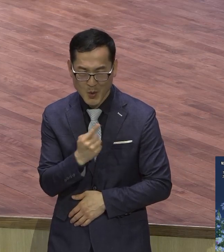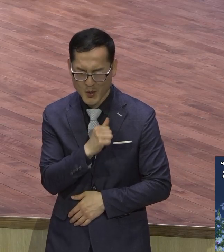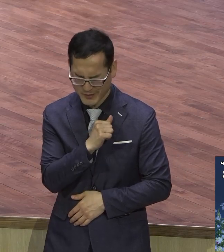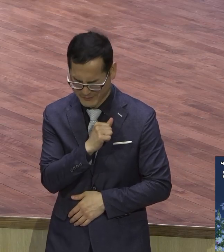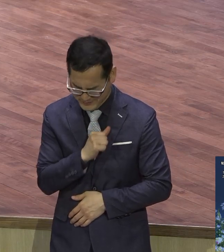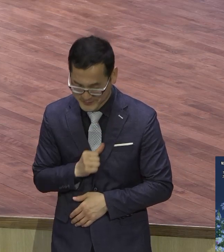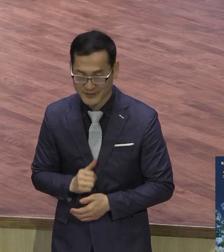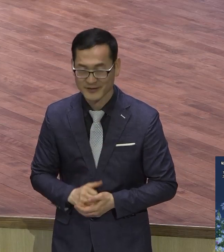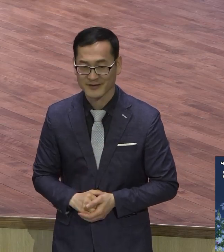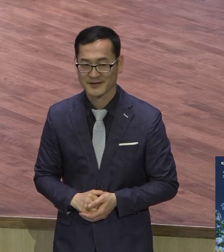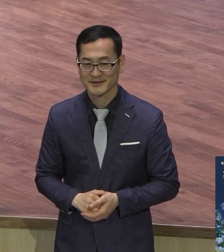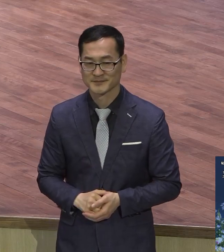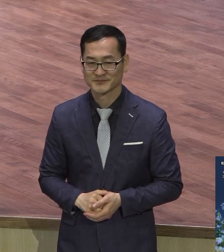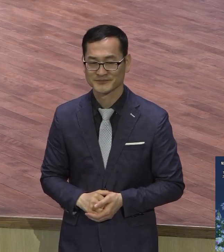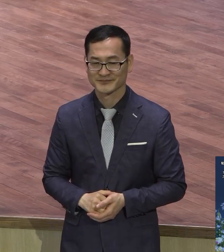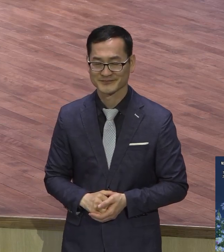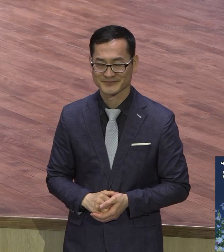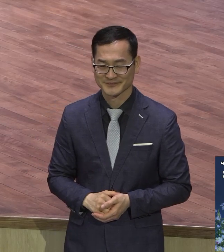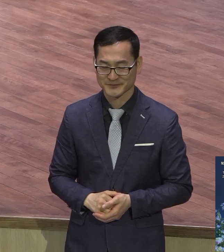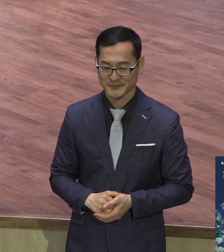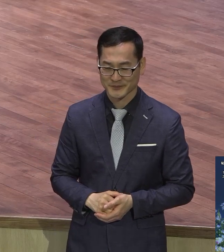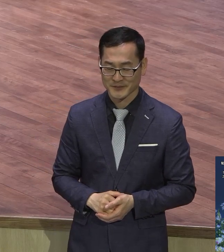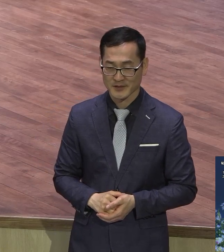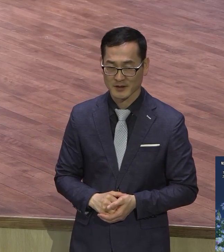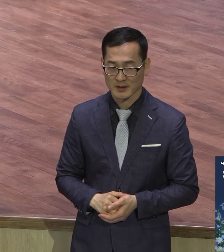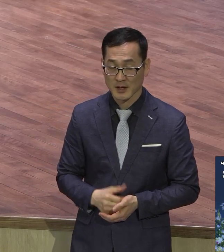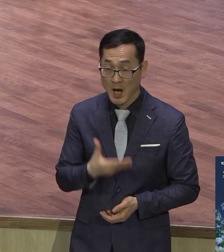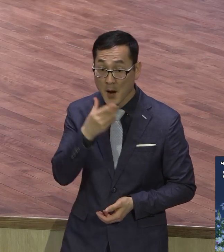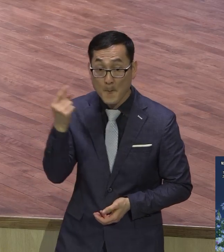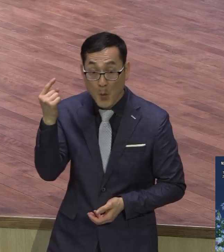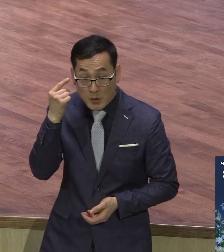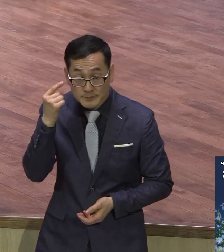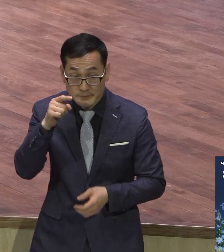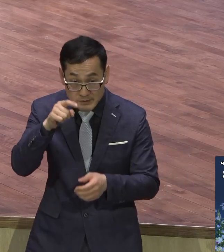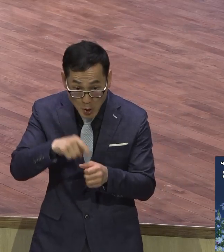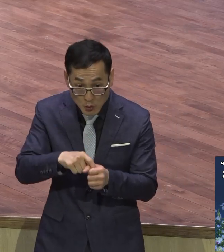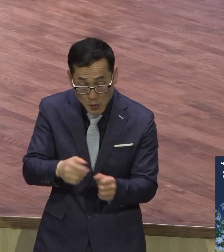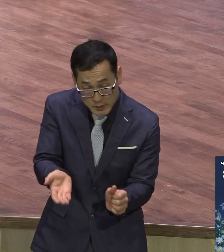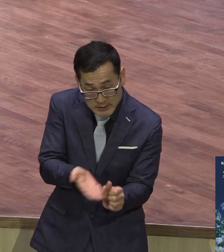어떻게 보금적으로 그러면 아이들을 키워야 될 것이냐.